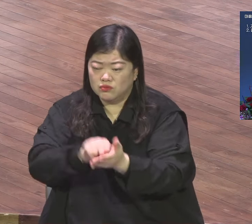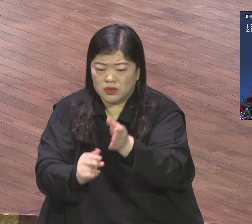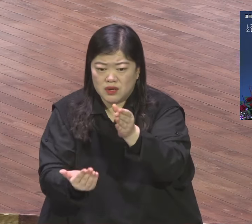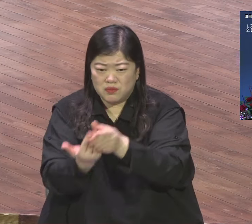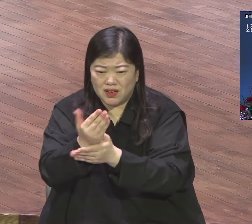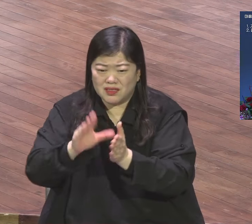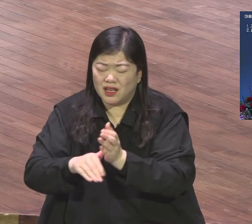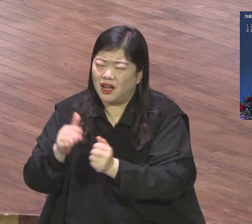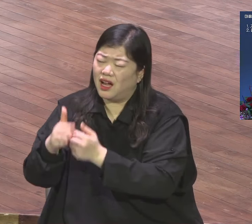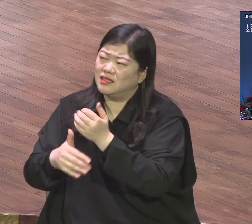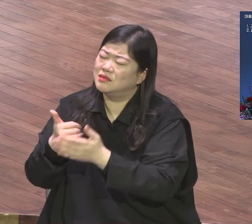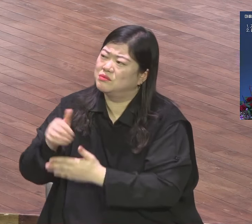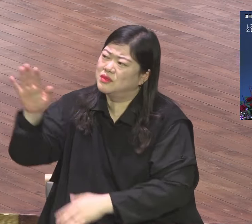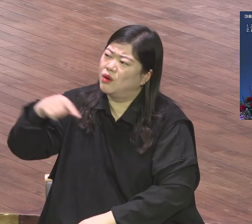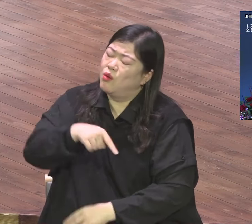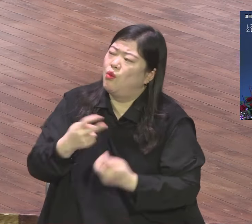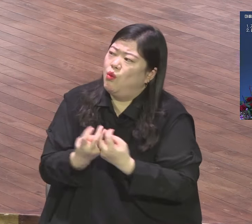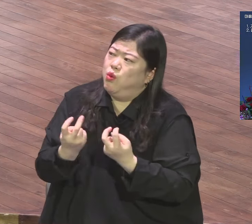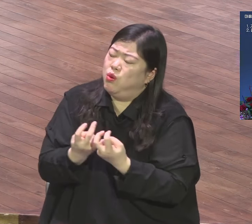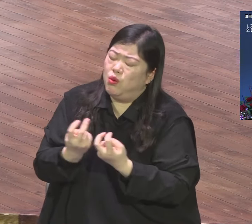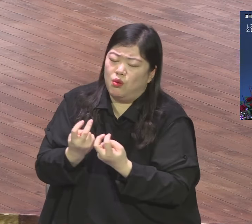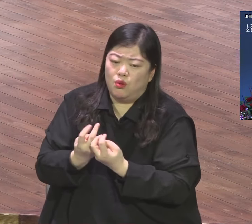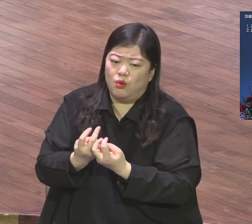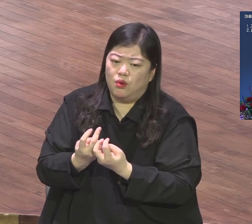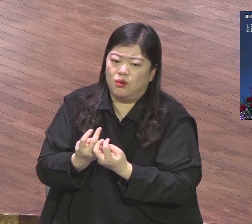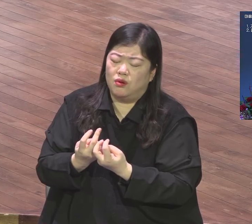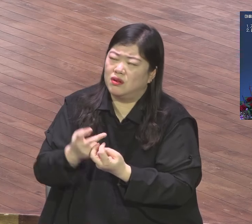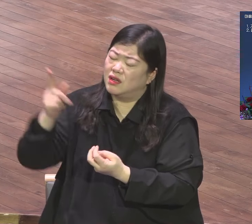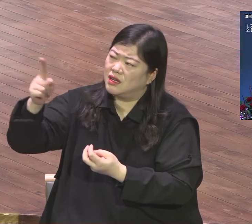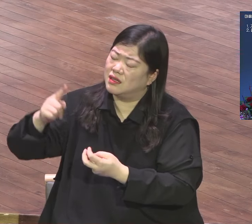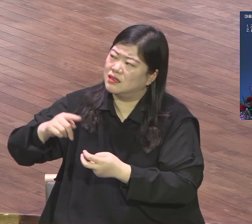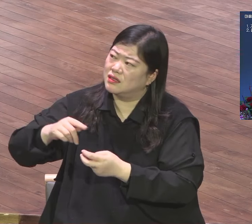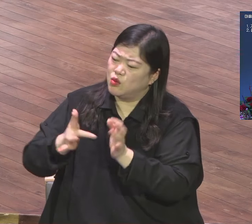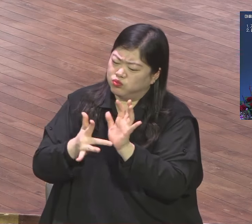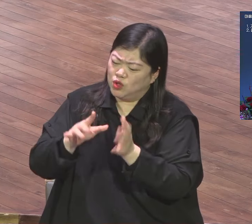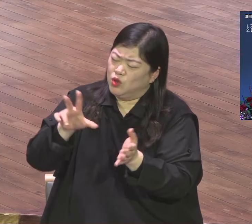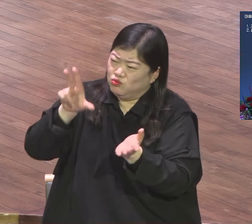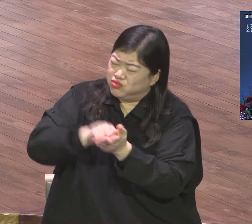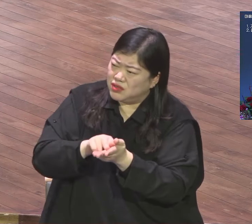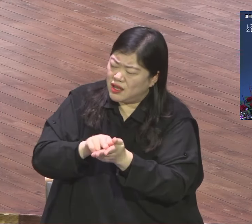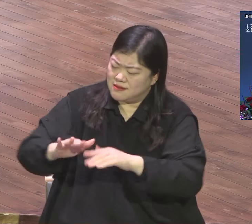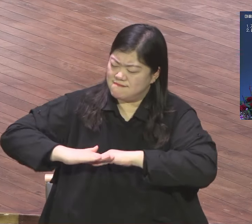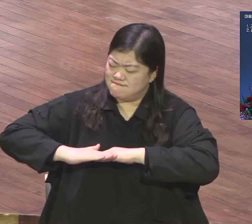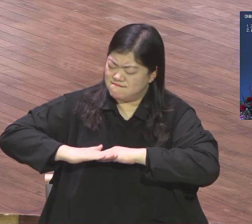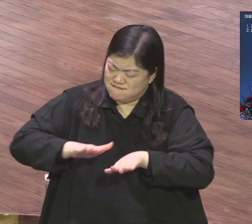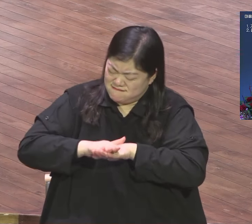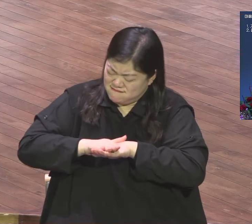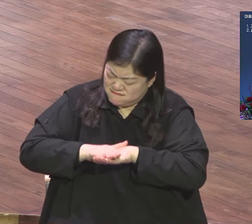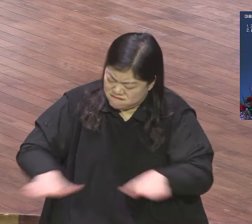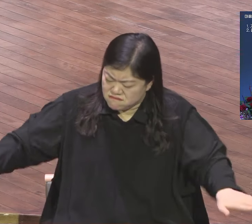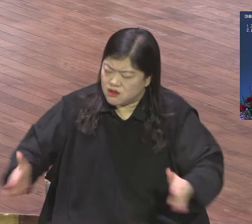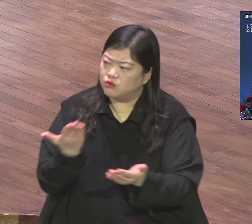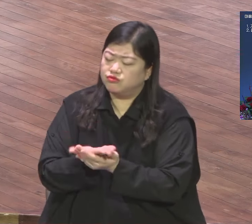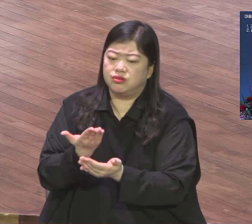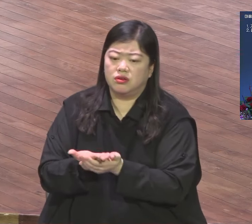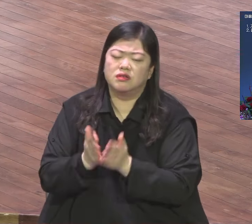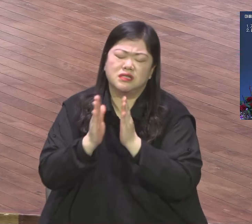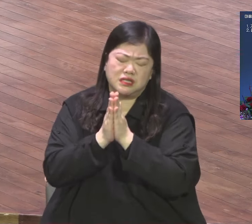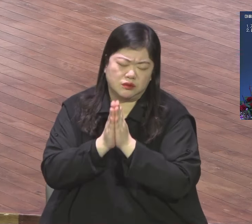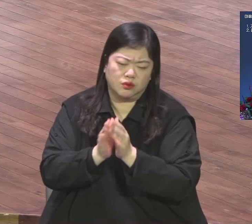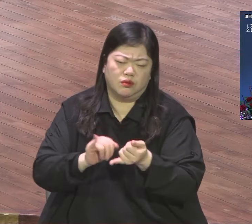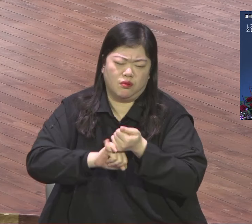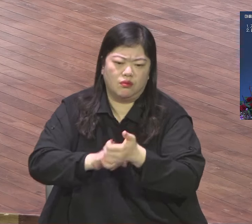내 고통스러운 이 문제 주님 오셔서 밟아버리시기 바랍니다. 밟아버리세요. 성도 여러분,